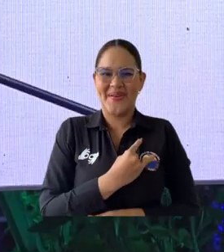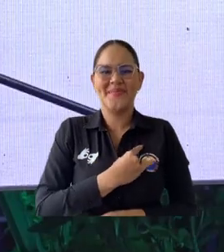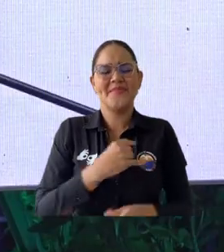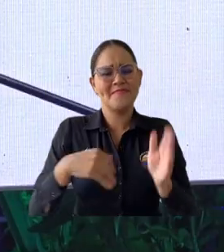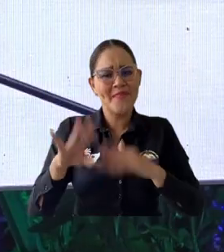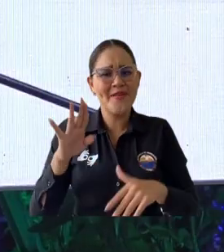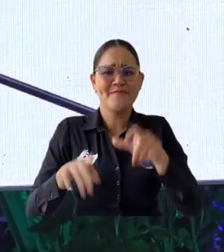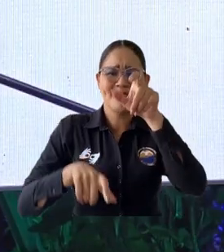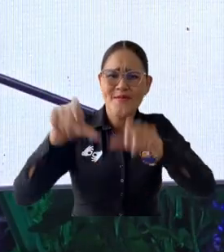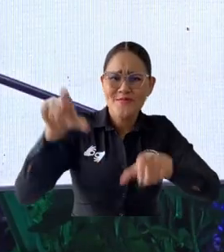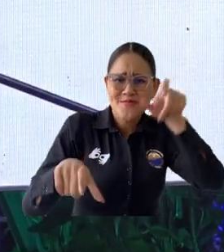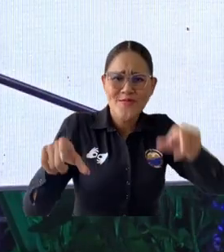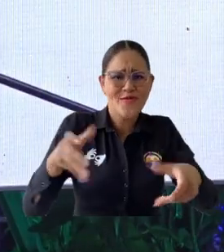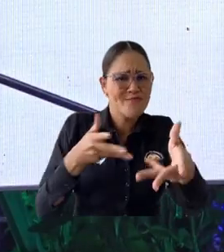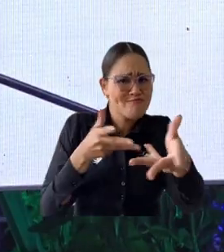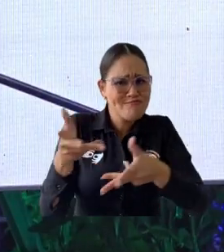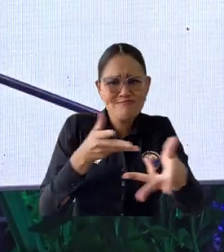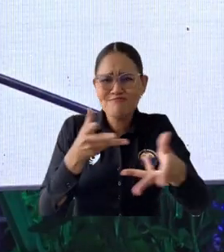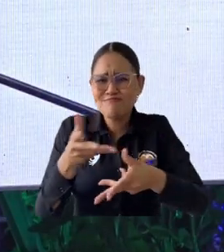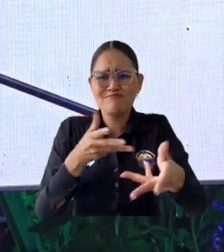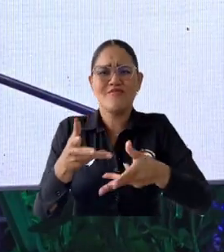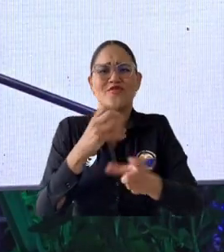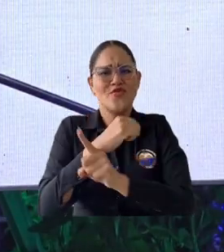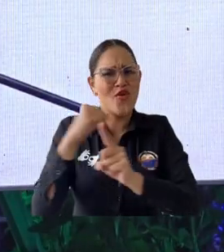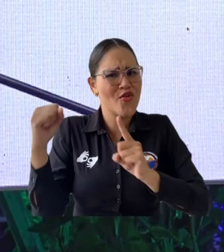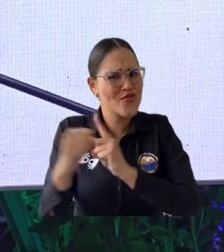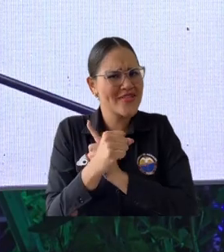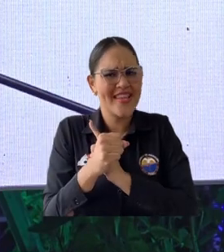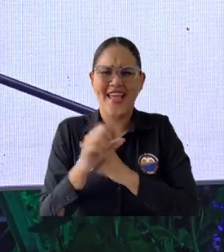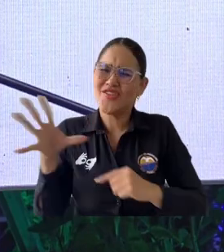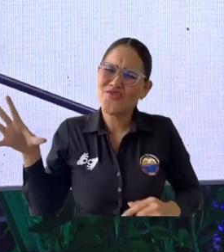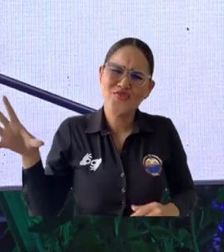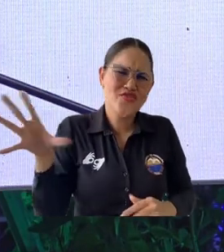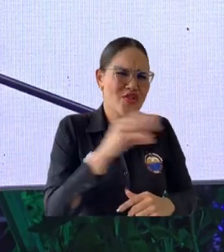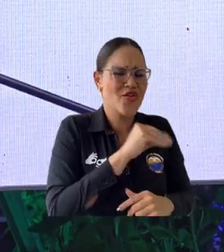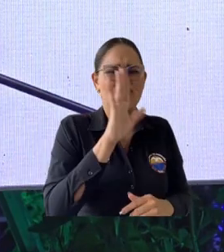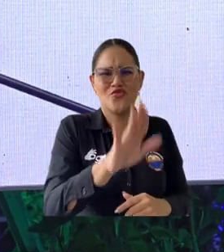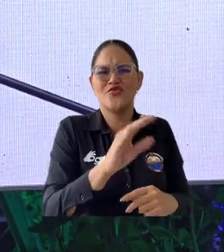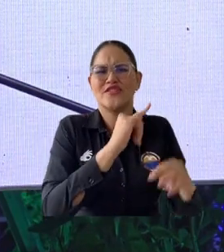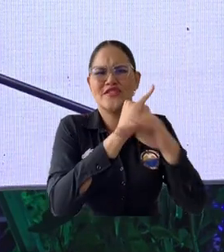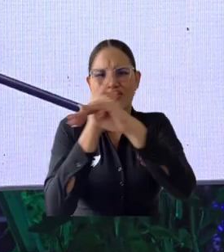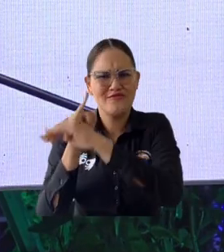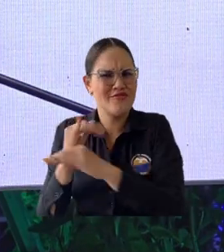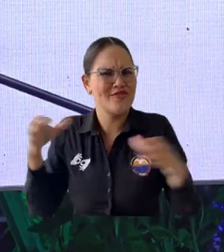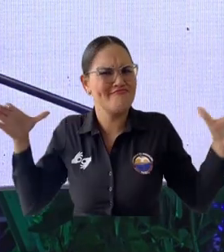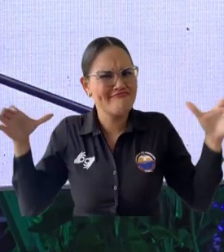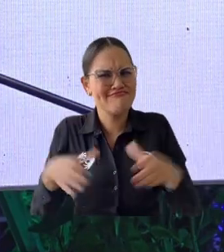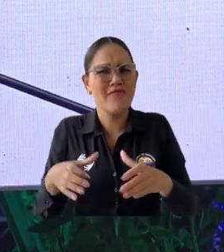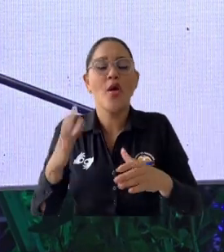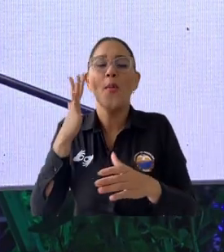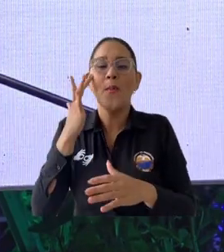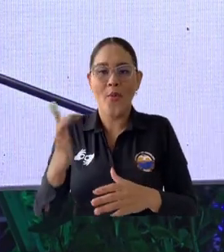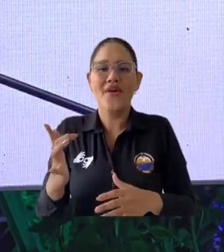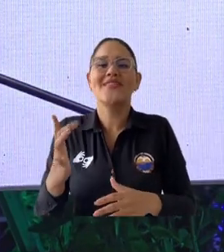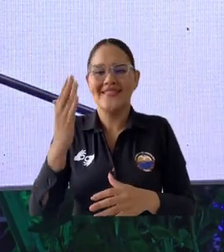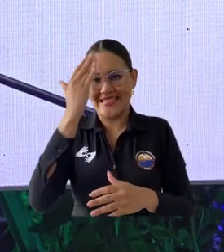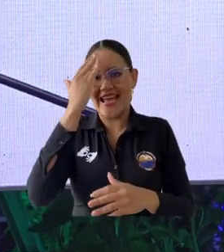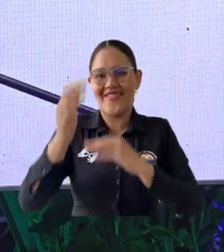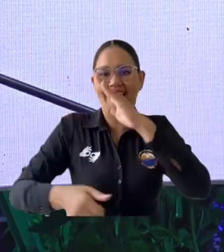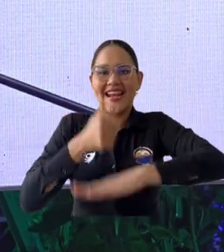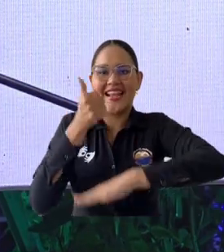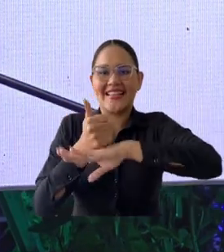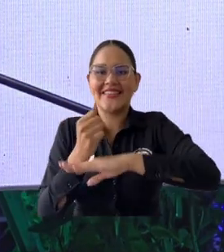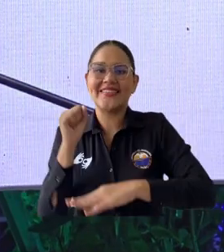Esta universidad está acompañada por sus ciudadanos, por la sociedad civil, por todos los sectores, porque estamos